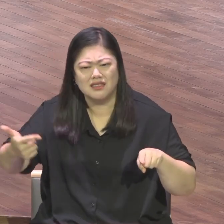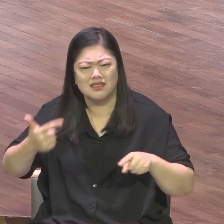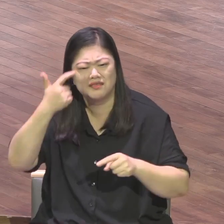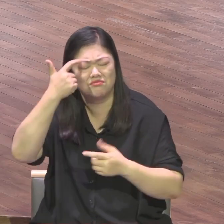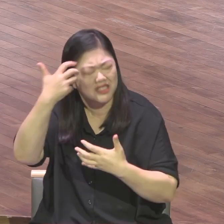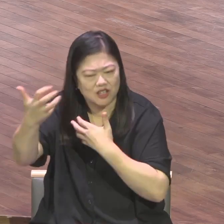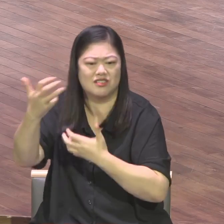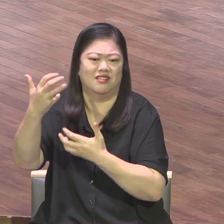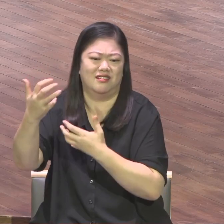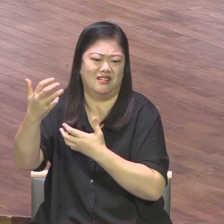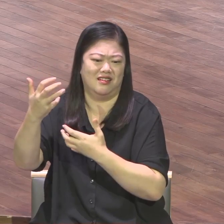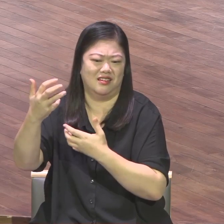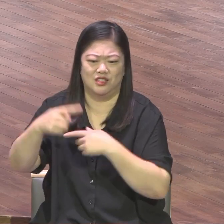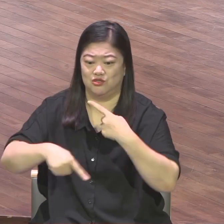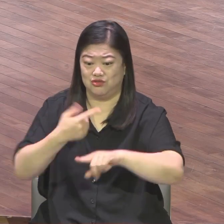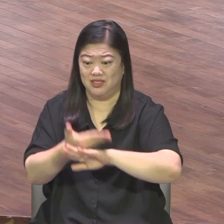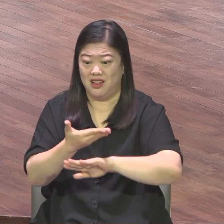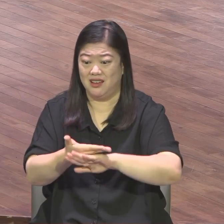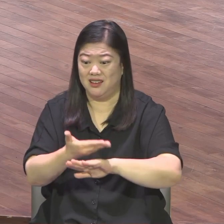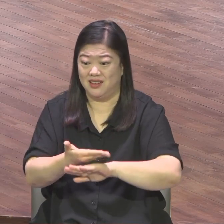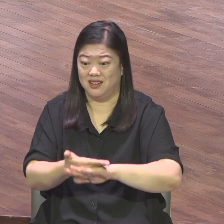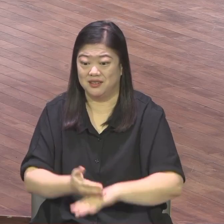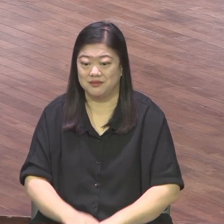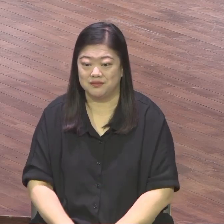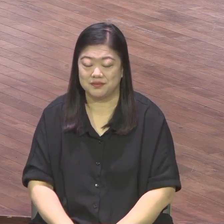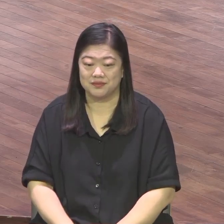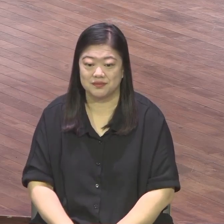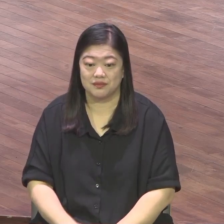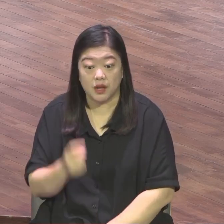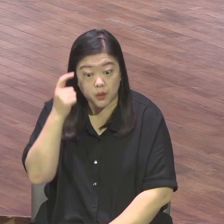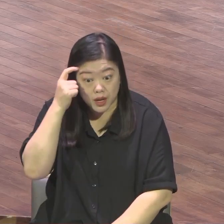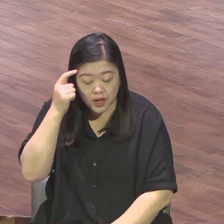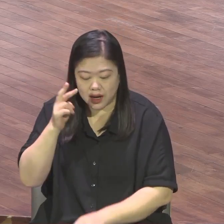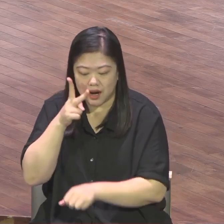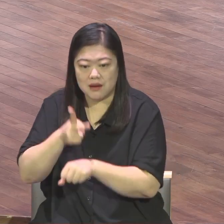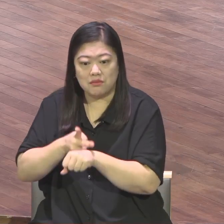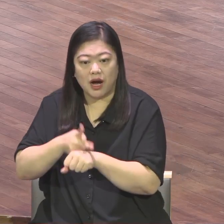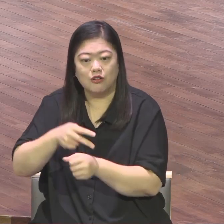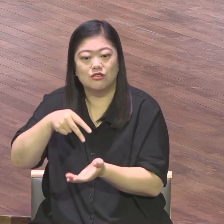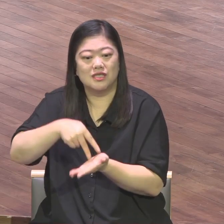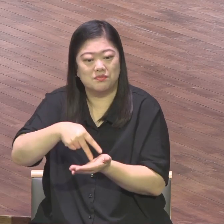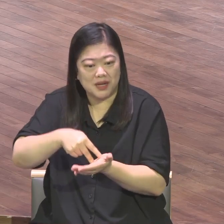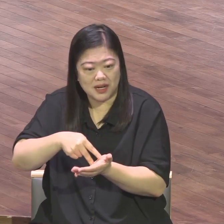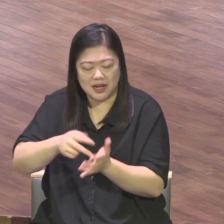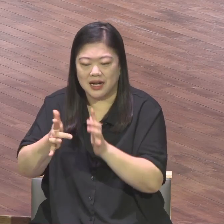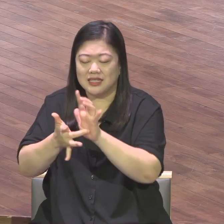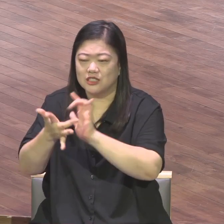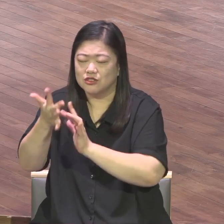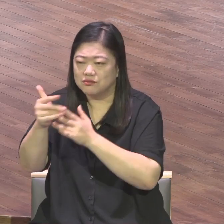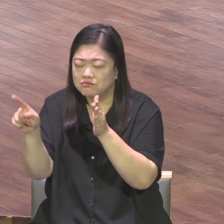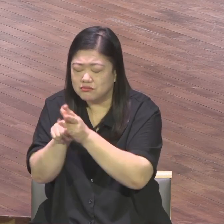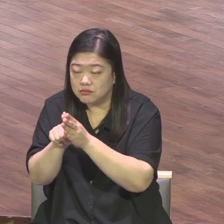바울은요 예수님이 자기 인생의 최우선순위라.